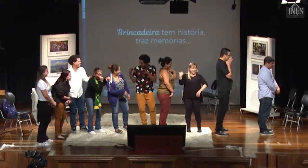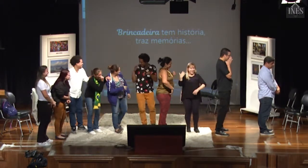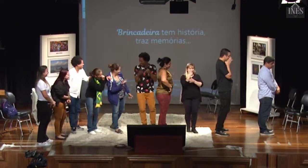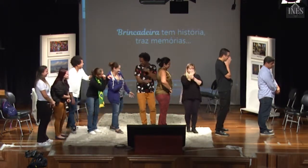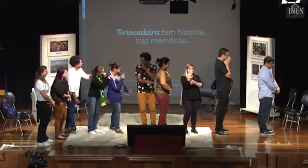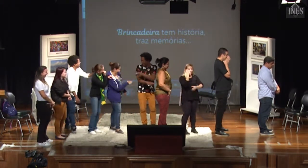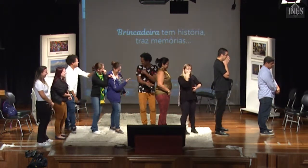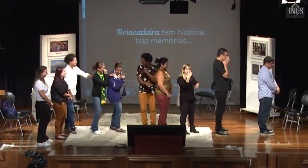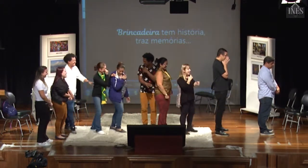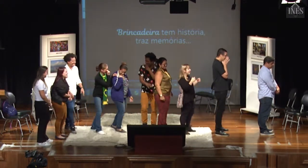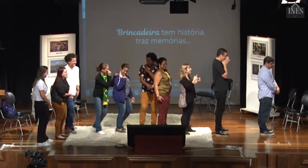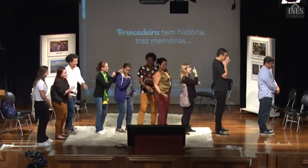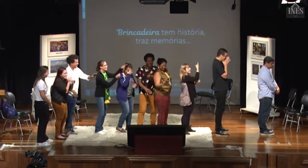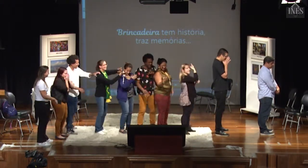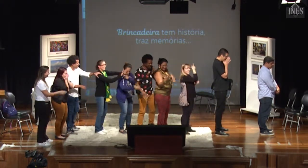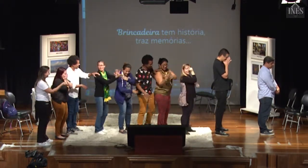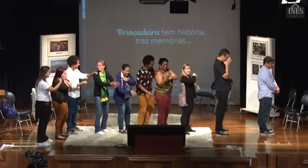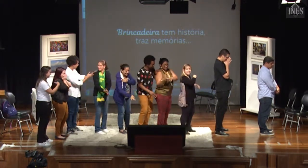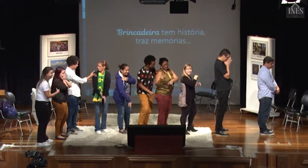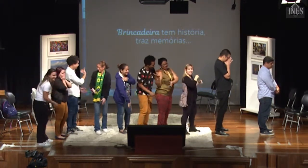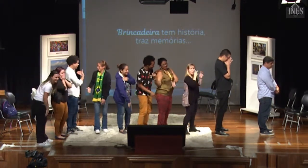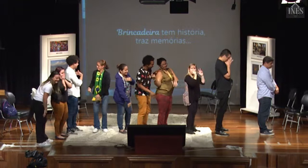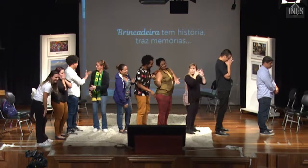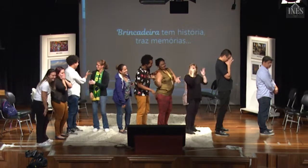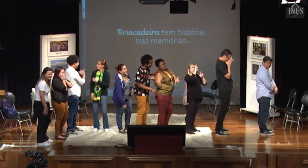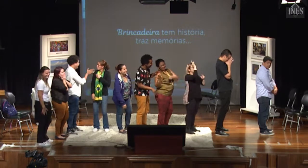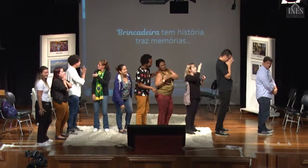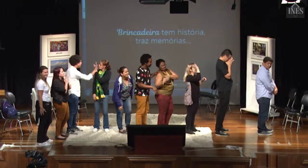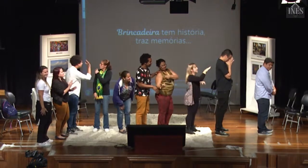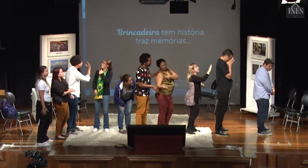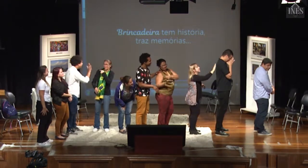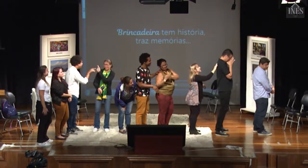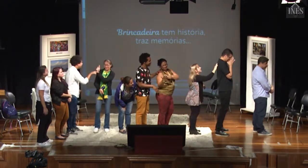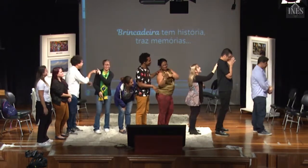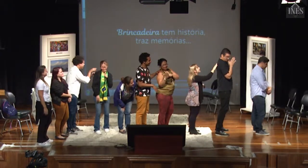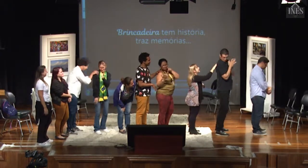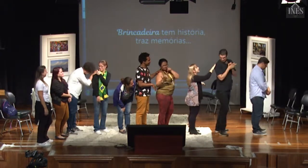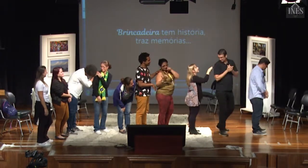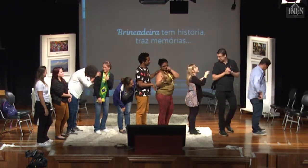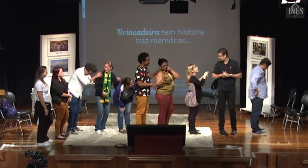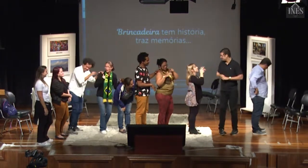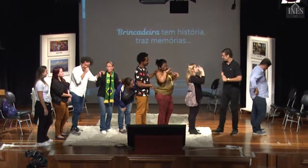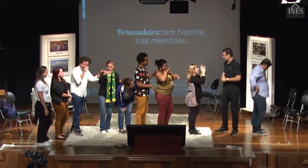Que abusada, que mão forte. Nossa, ele é muito alto. Como é que eu faço?